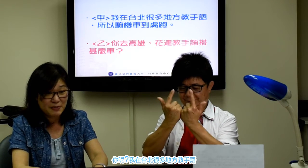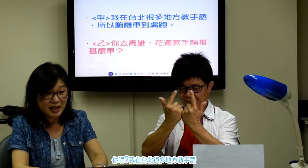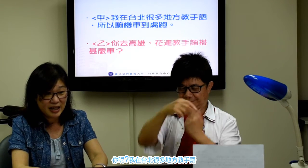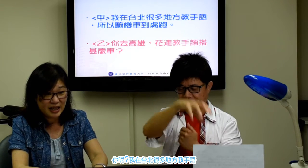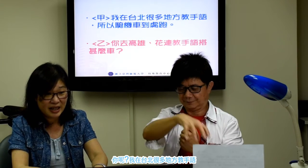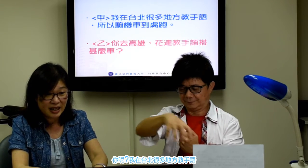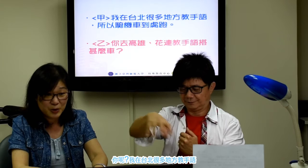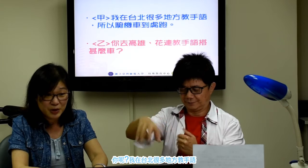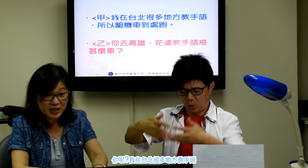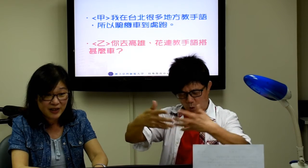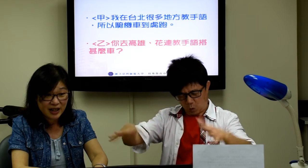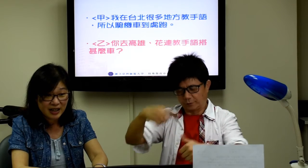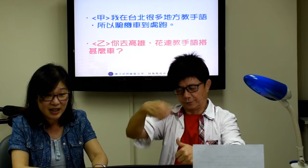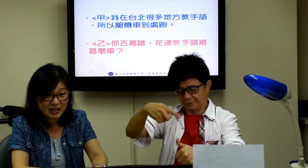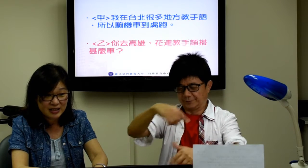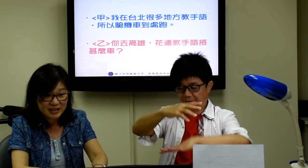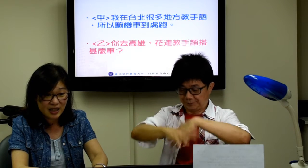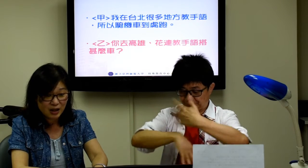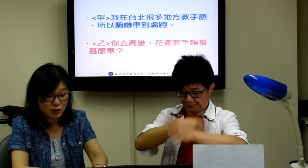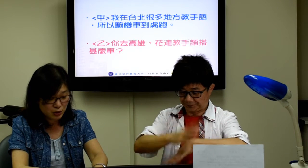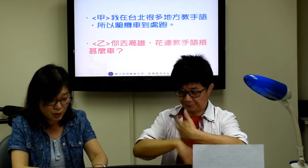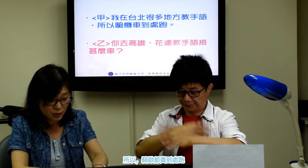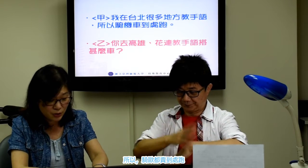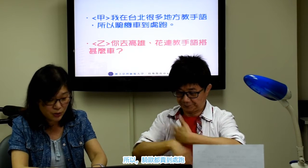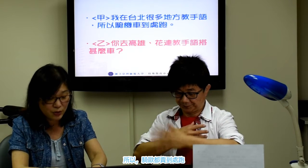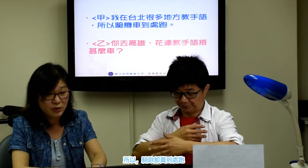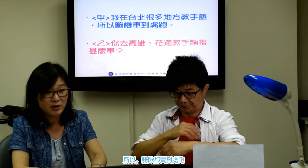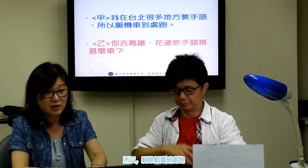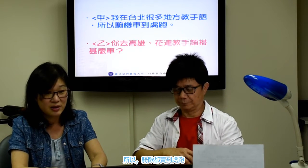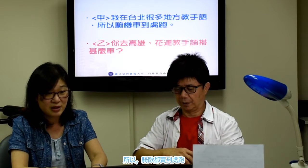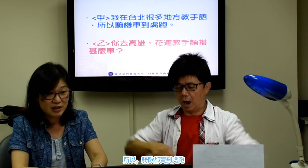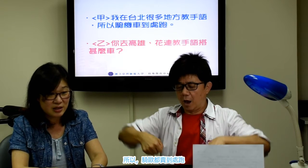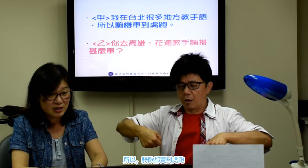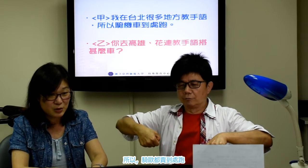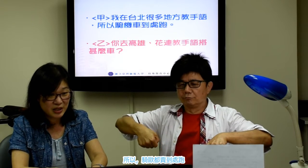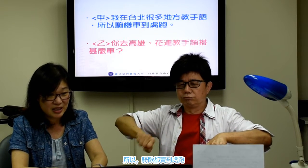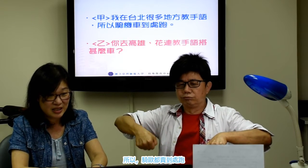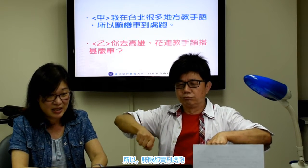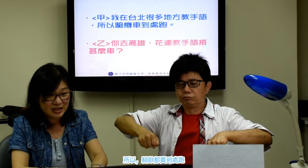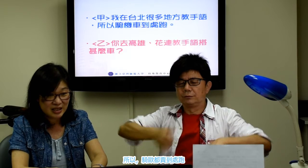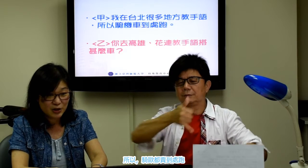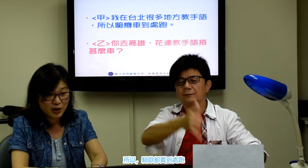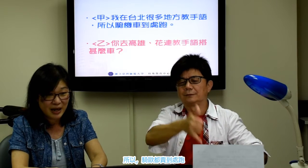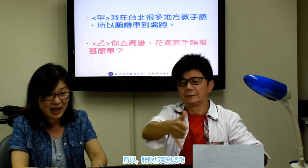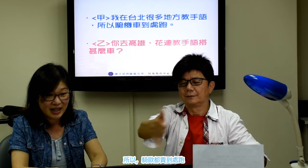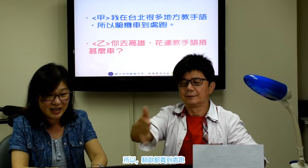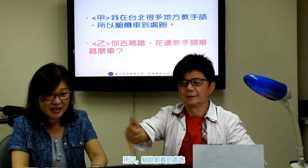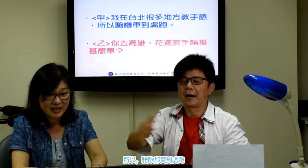北很多地方教手语。所以骑automobile到